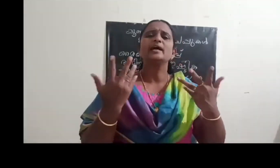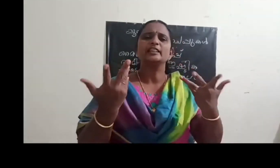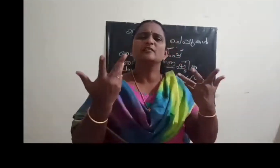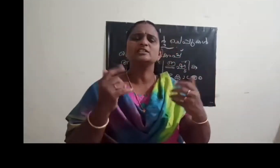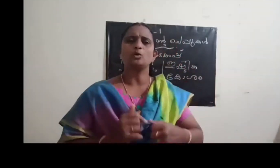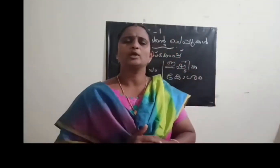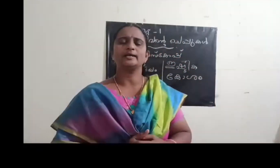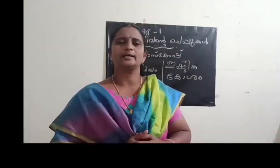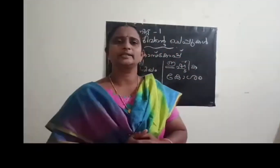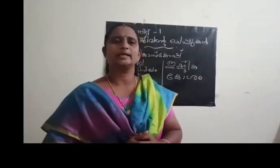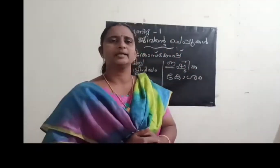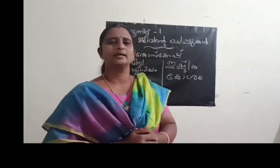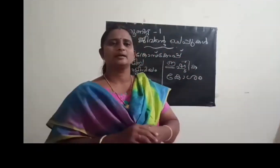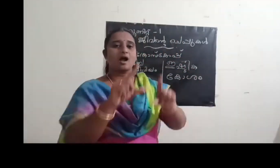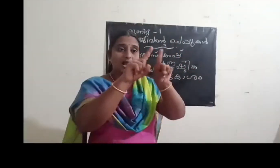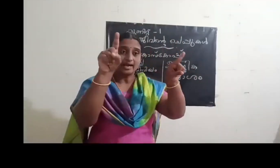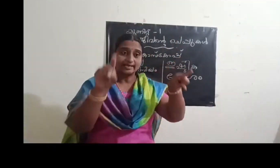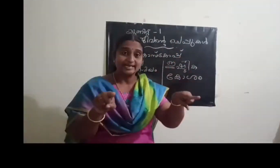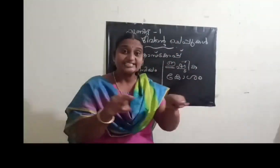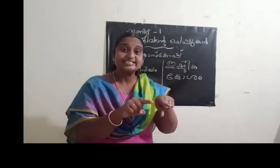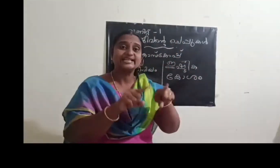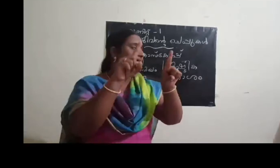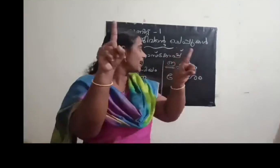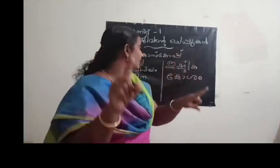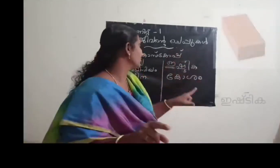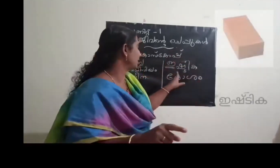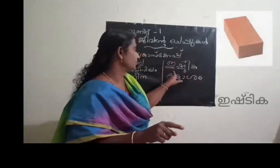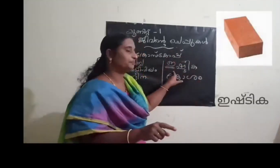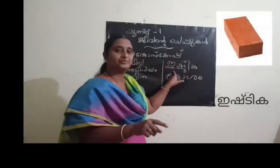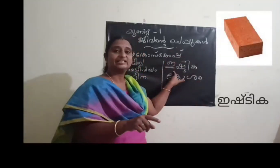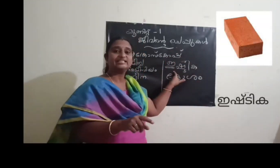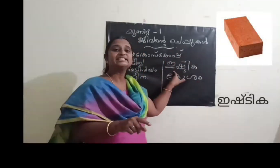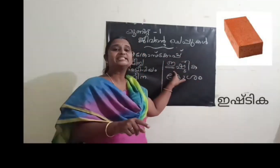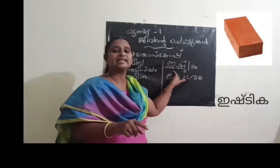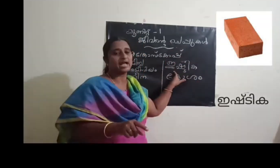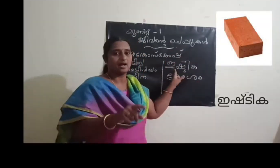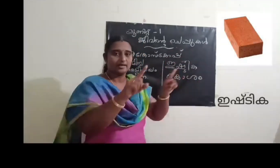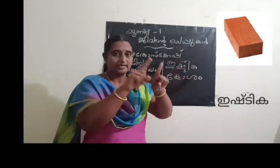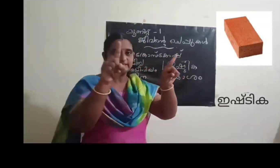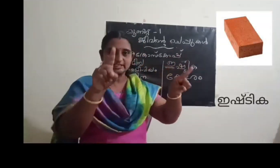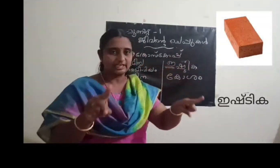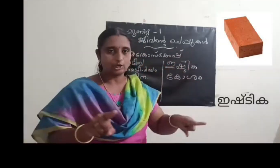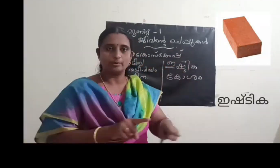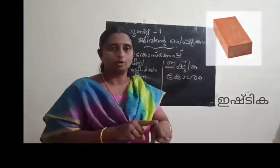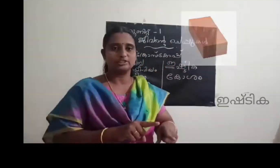എന്ത് വെച്ചാ ഉണ്ടാക്കിയേക്കുന്നേ? കട്ട, ഇഷ്ടിക എന്ന് പറയും, ഇഷ്ടിക, ഇഷ്ടിക